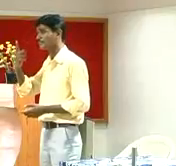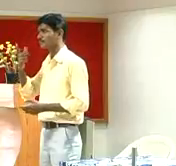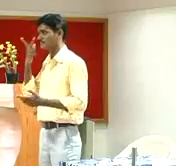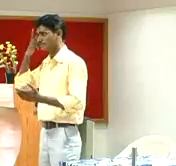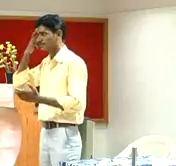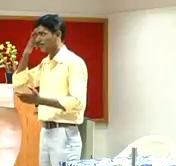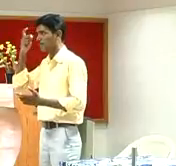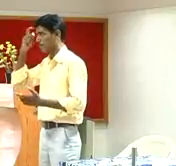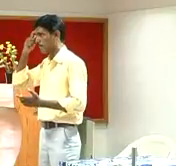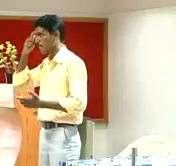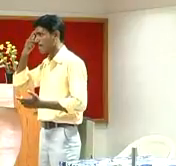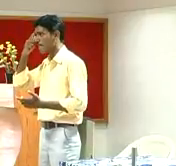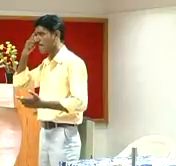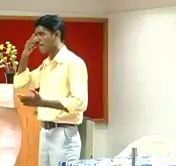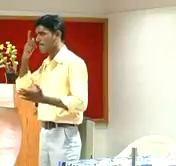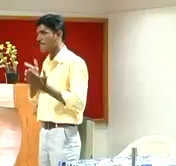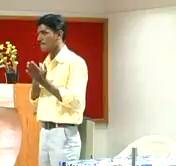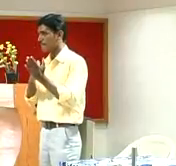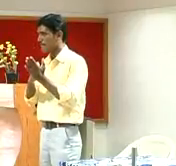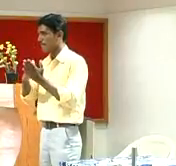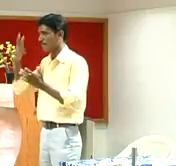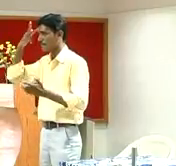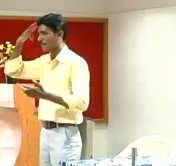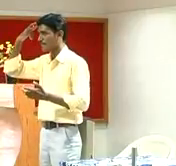जो हम लोग ब्रेन पे